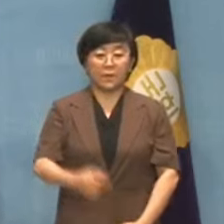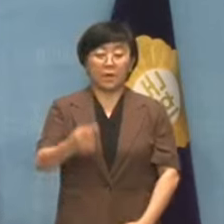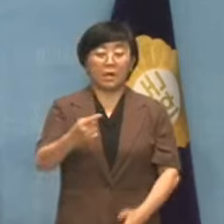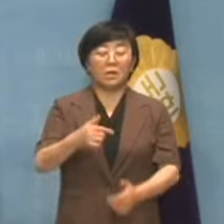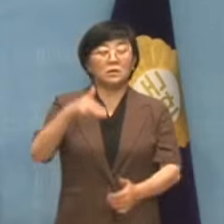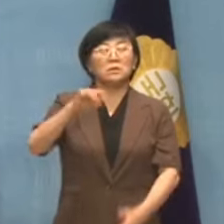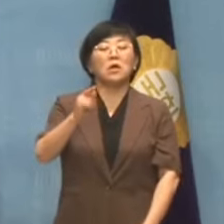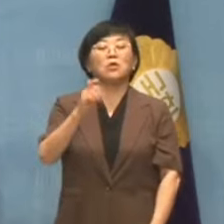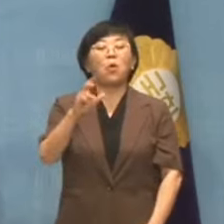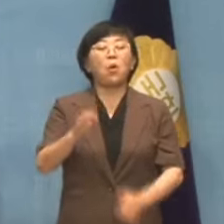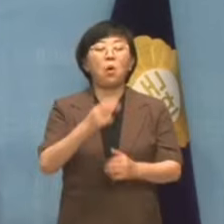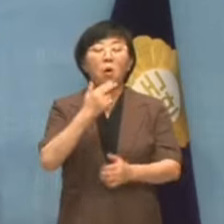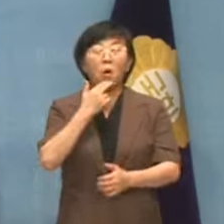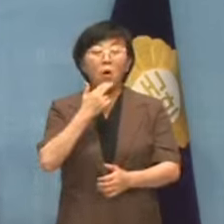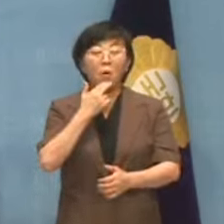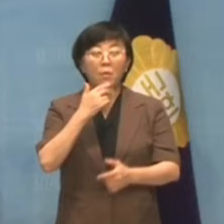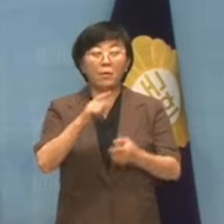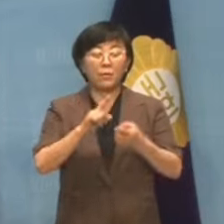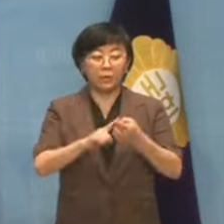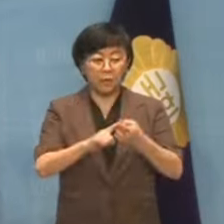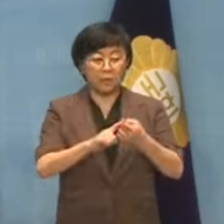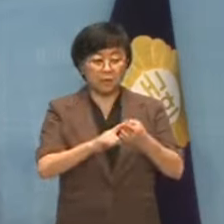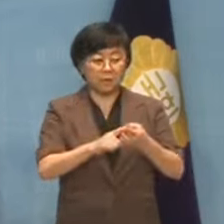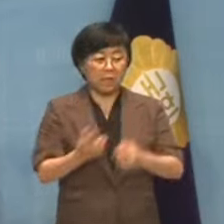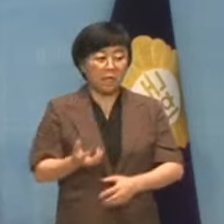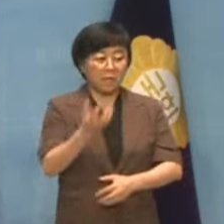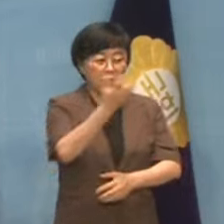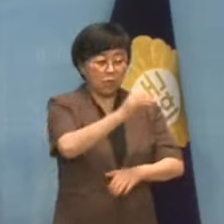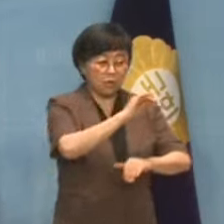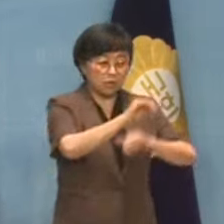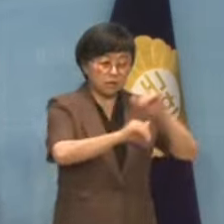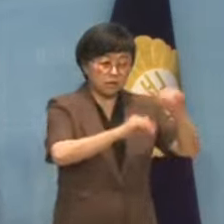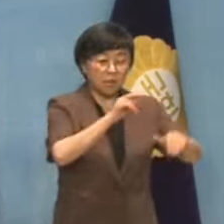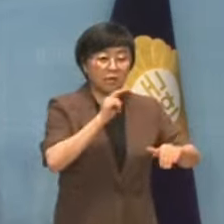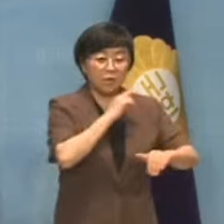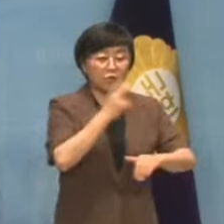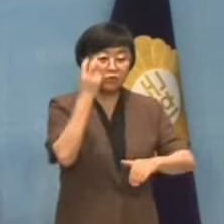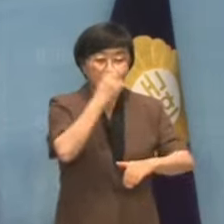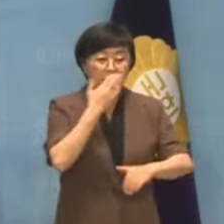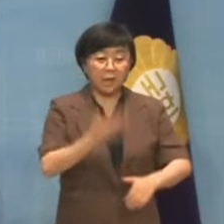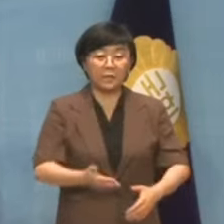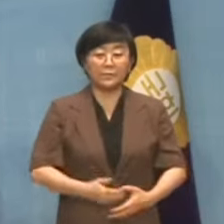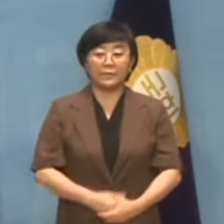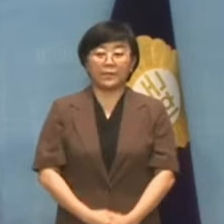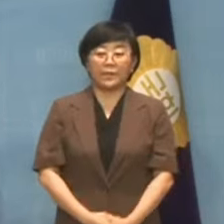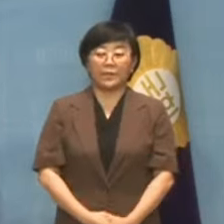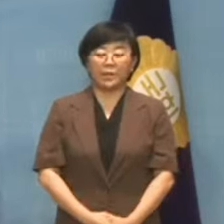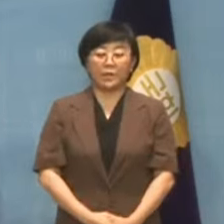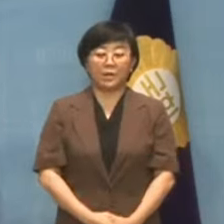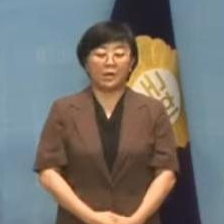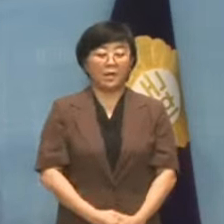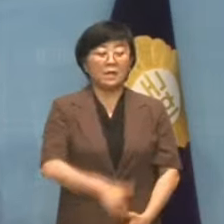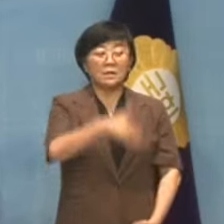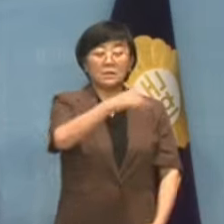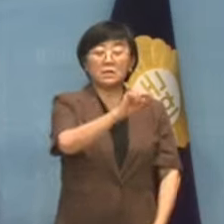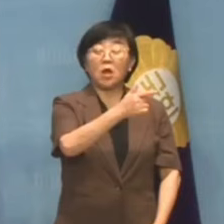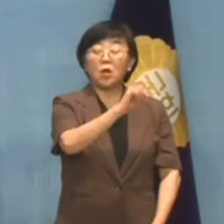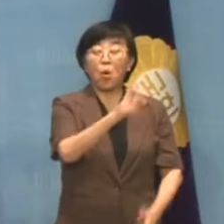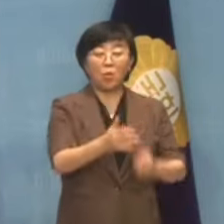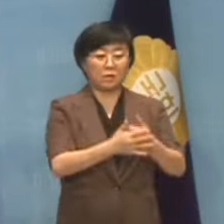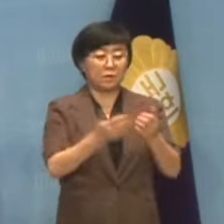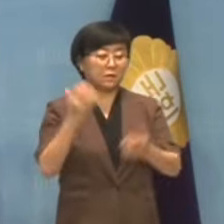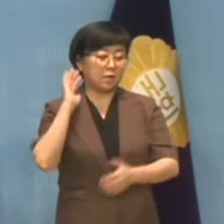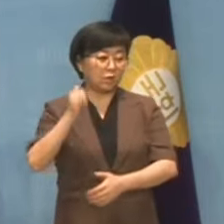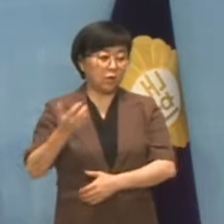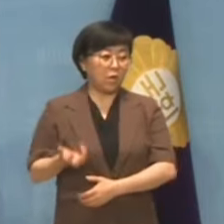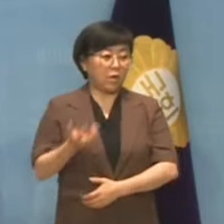천공 없는 천공 관저 개입 의혹 수사가 말이 됩니까? 역술인 천공의 대통령 관저